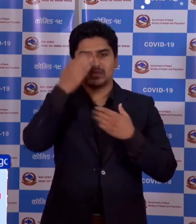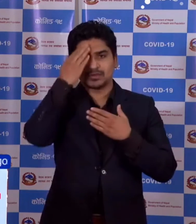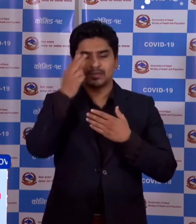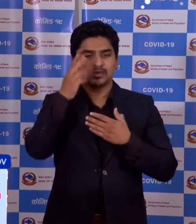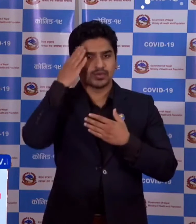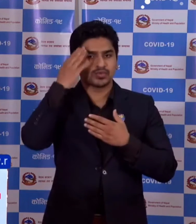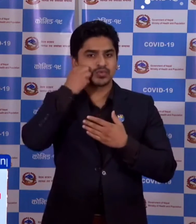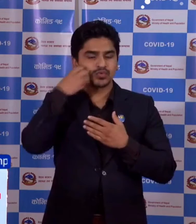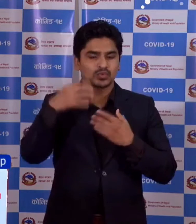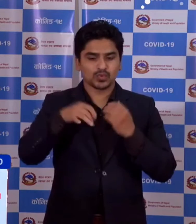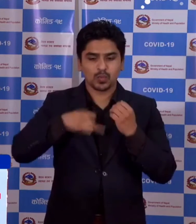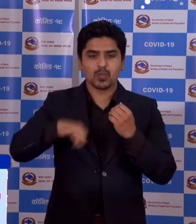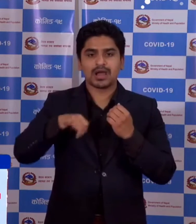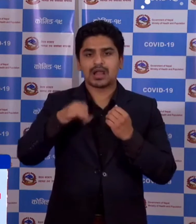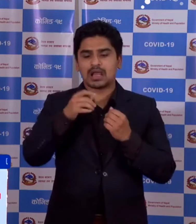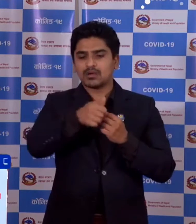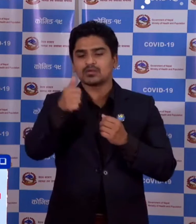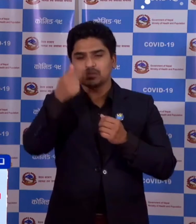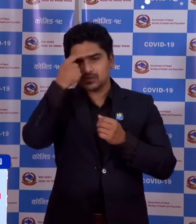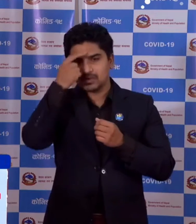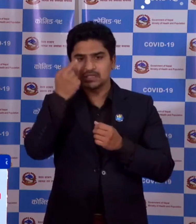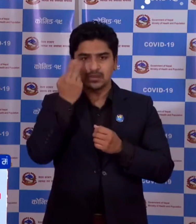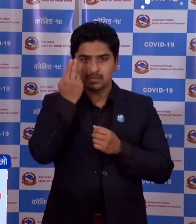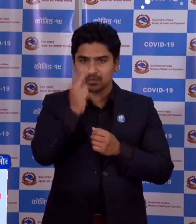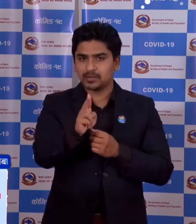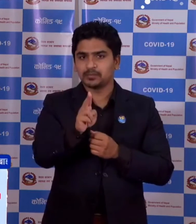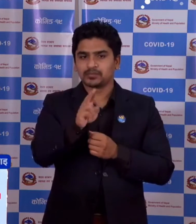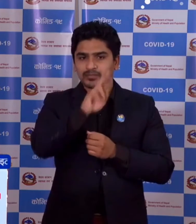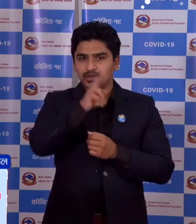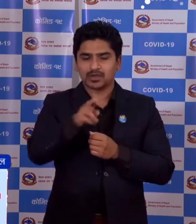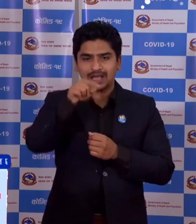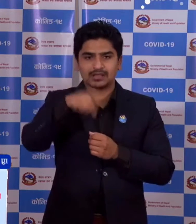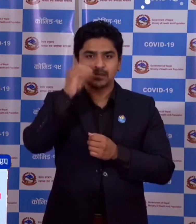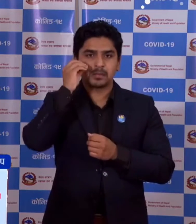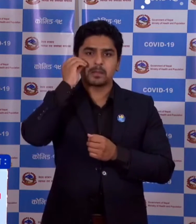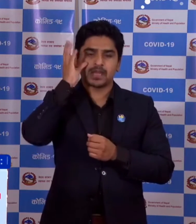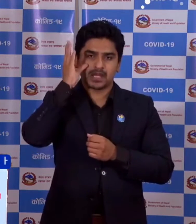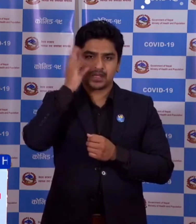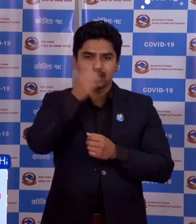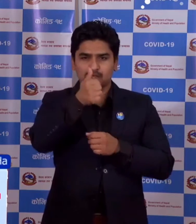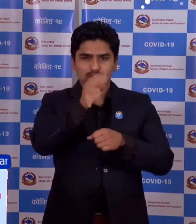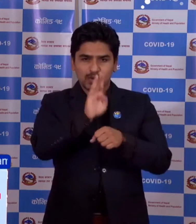ज्वरो झाडा पखाला लगायतका समस्याहरू र आज बिहान